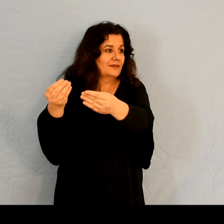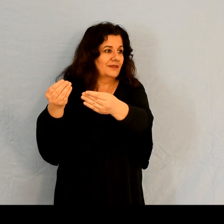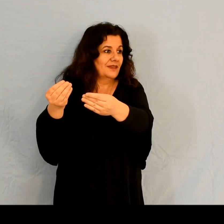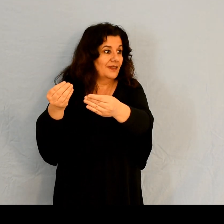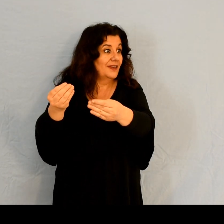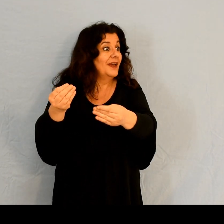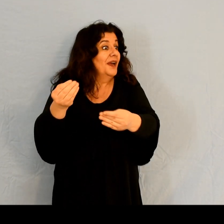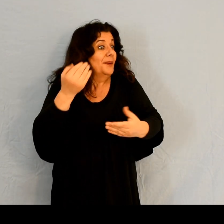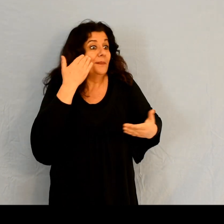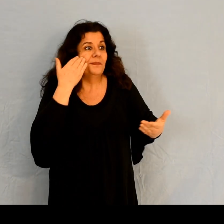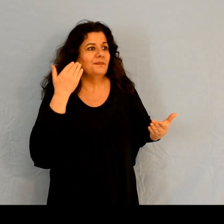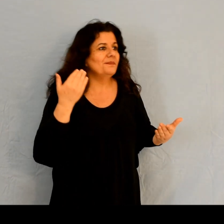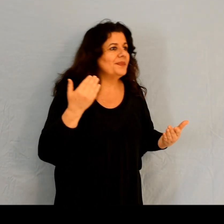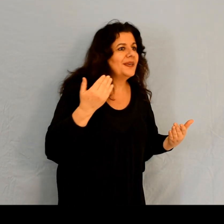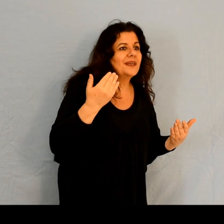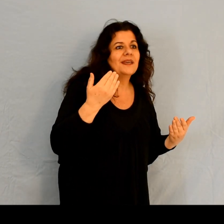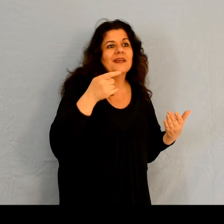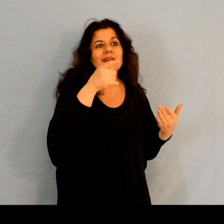et si tu combles les désirs du malheureux,